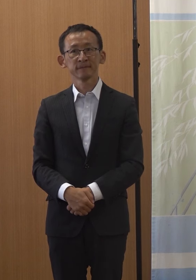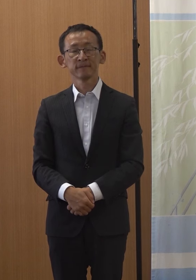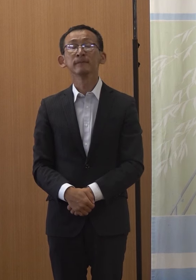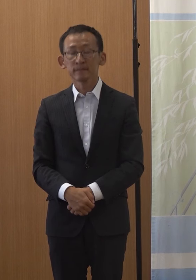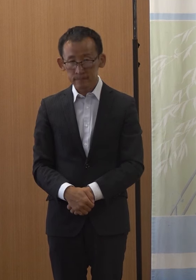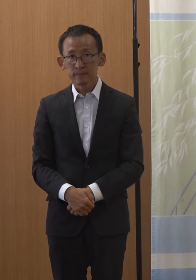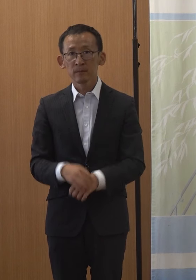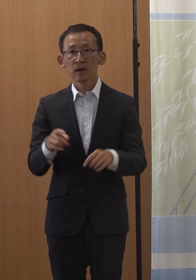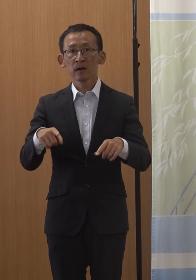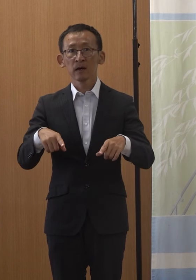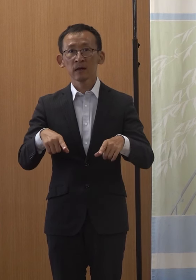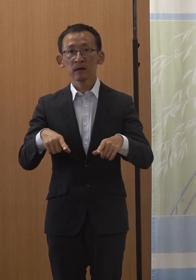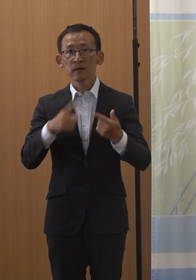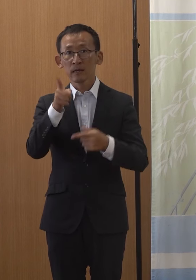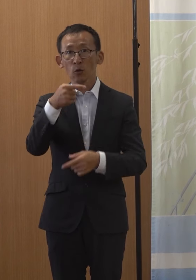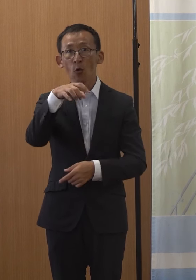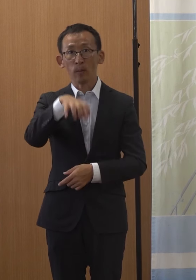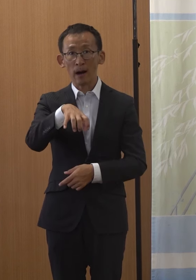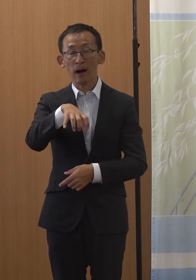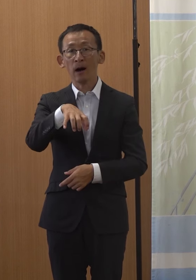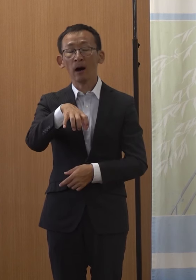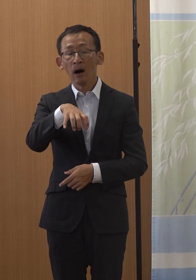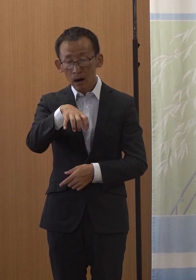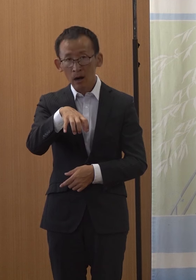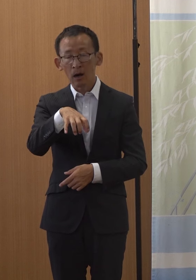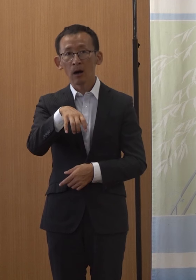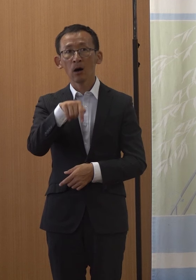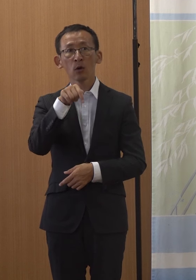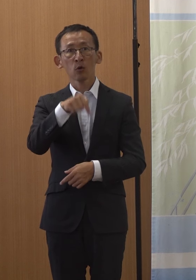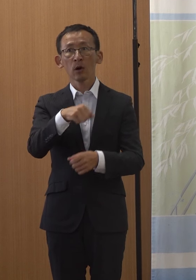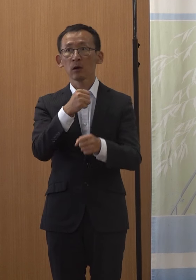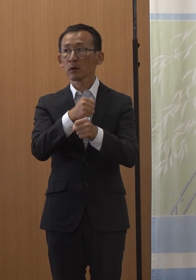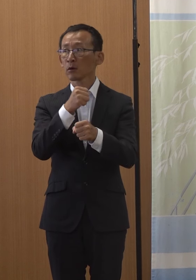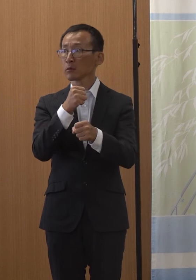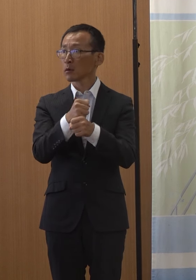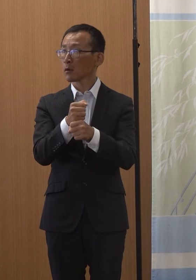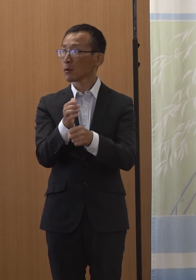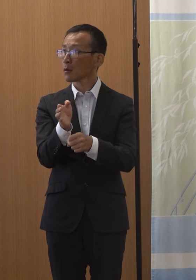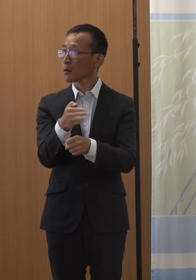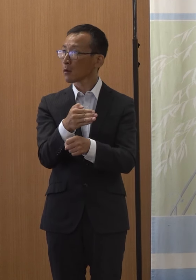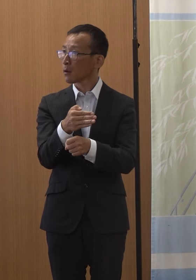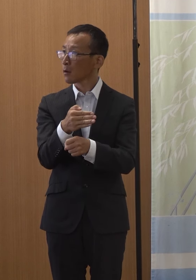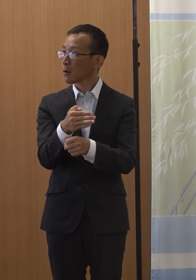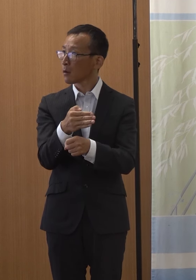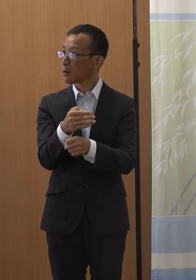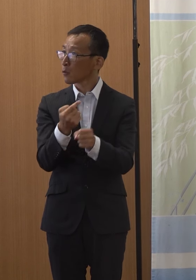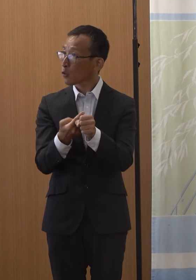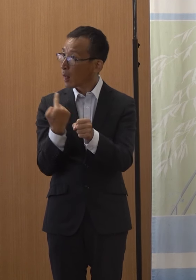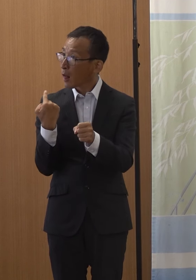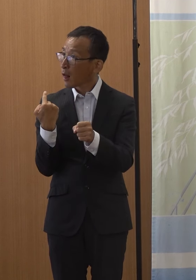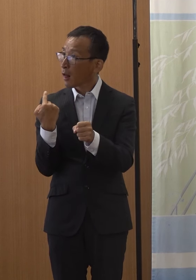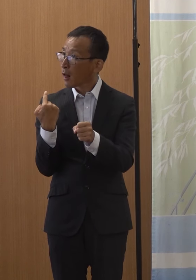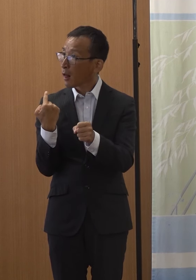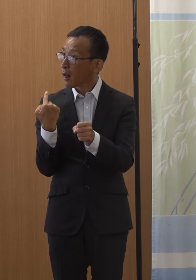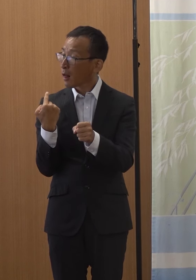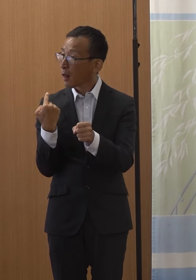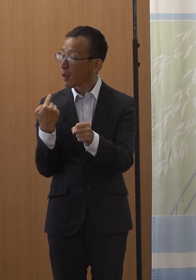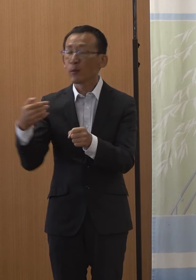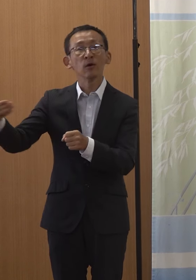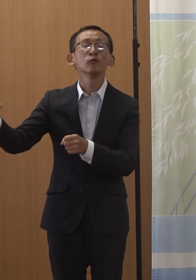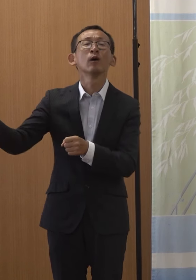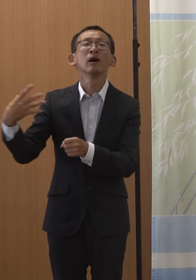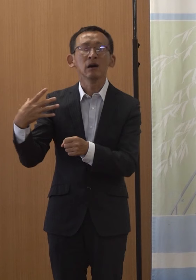キノバについては、作成されてからどのくらい経ったんですか。昨年も使ってましたけど、 令和